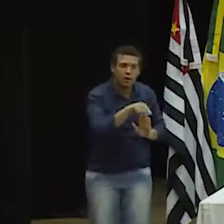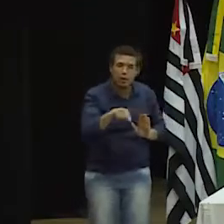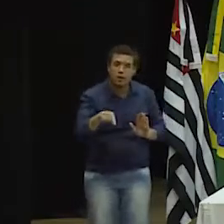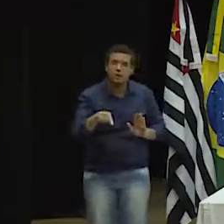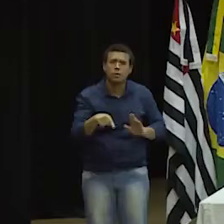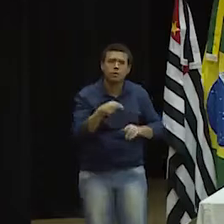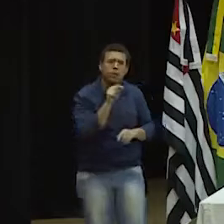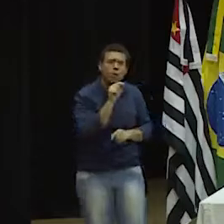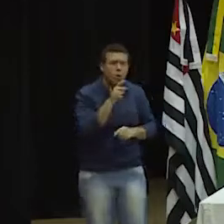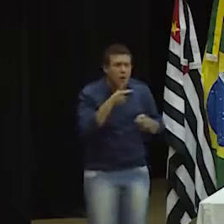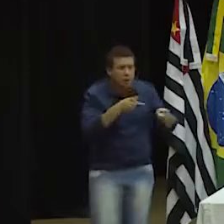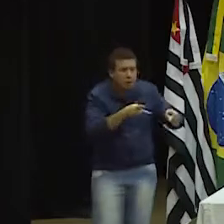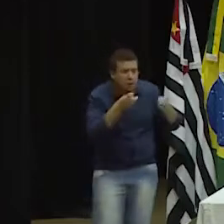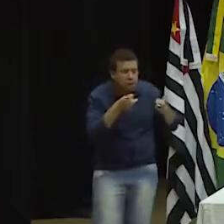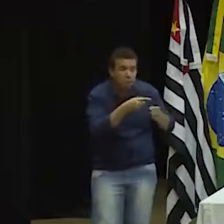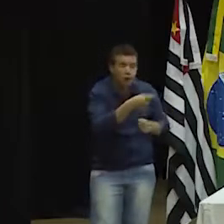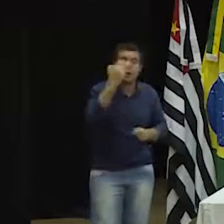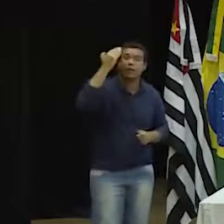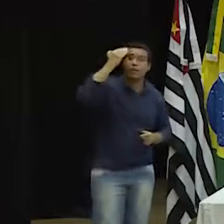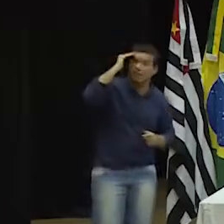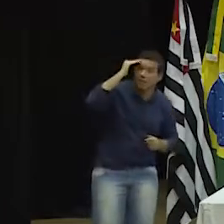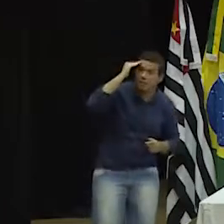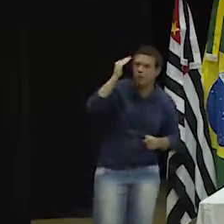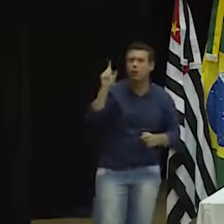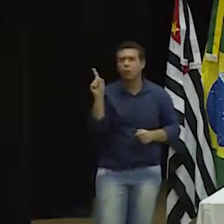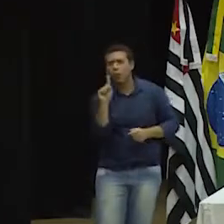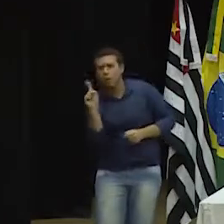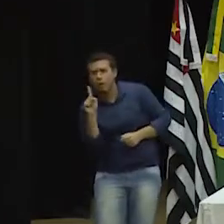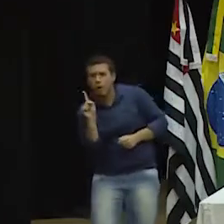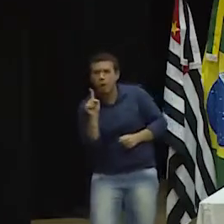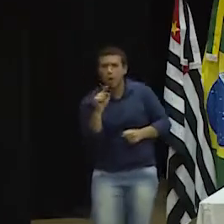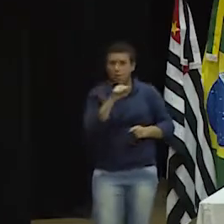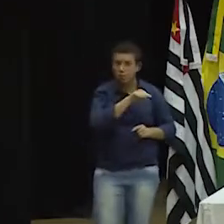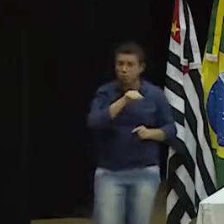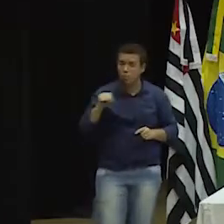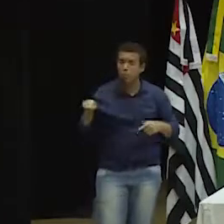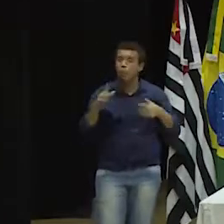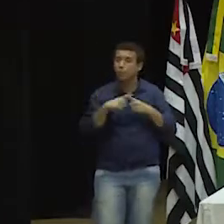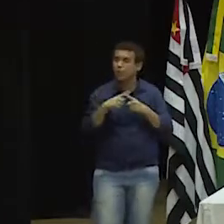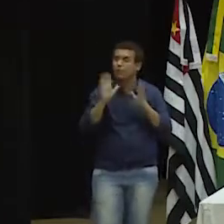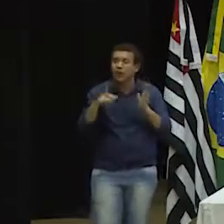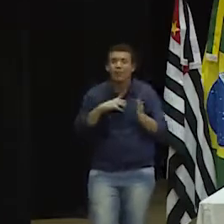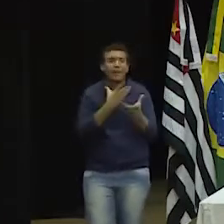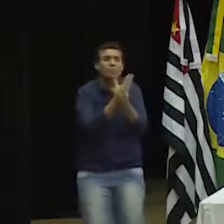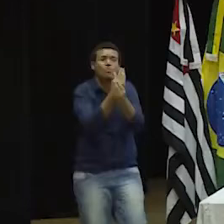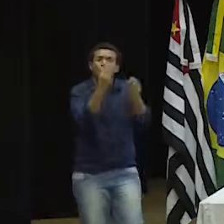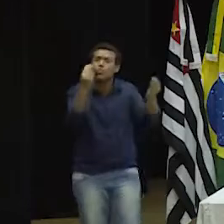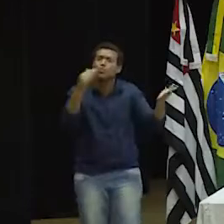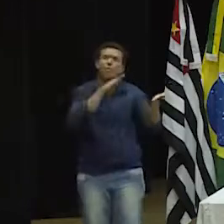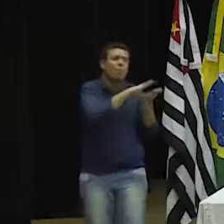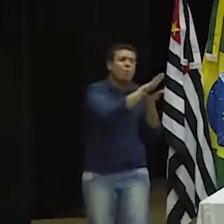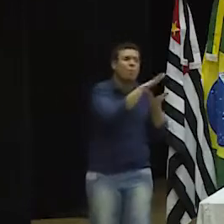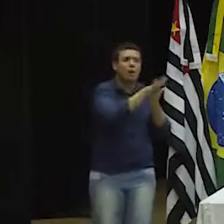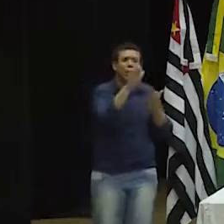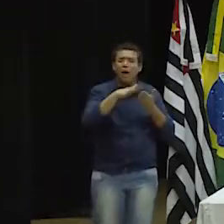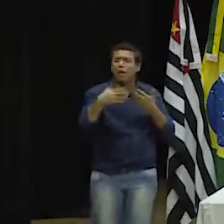apresentar esses 3 modelos para as crianças e perceber se havia compreensão ou não. Porque havia